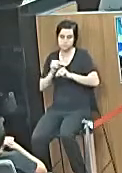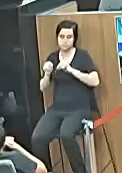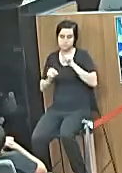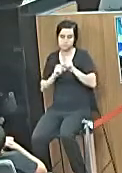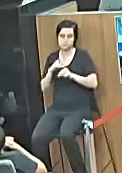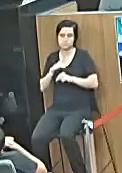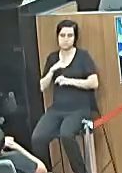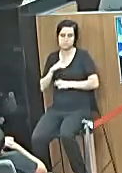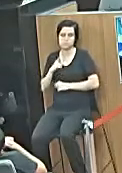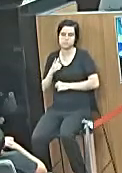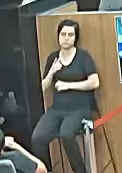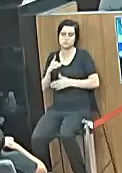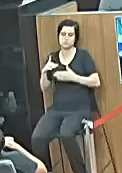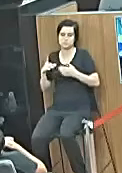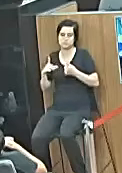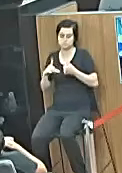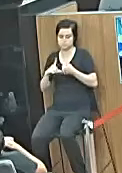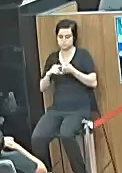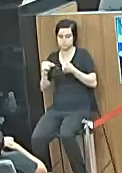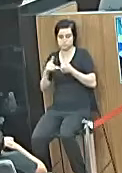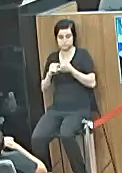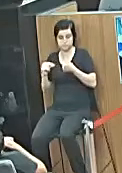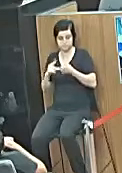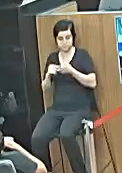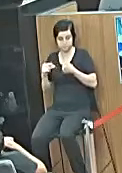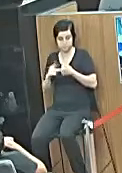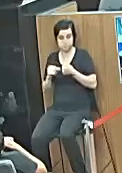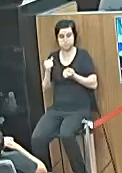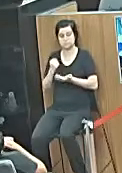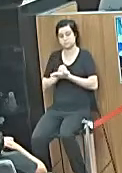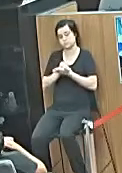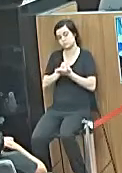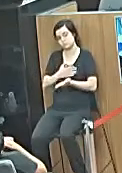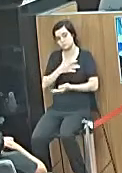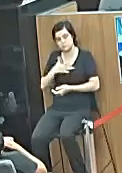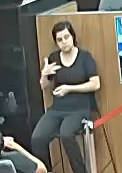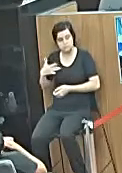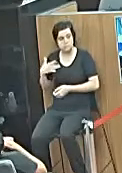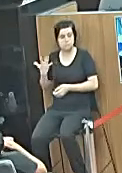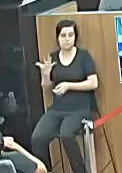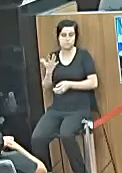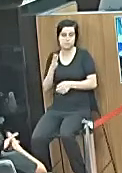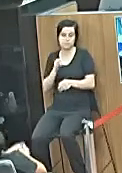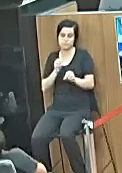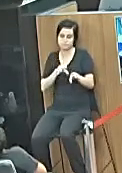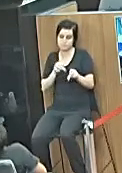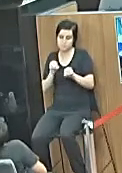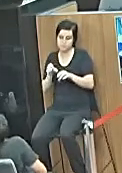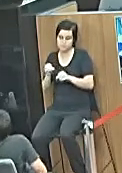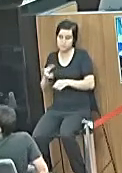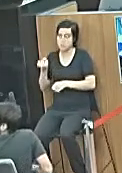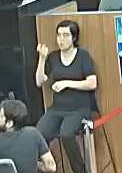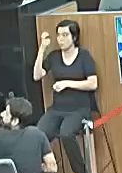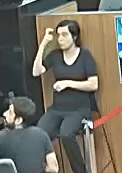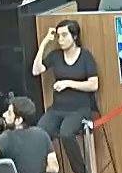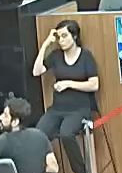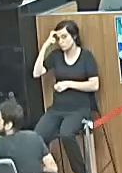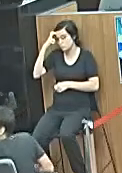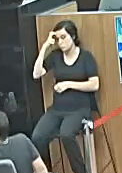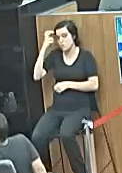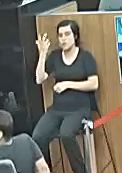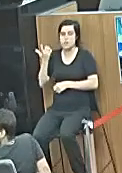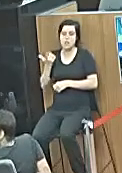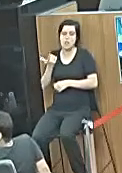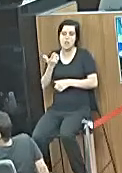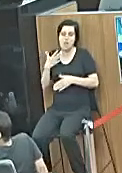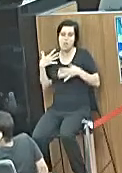sinase que é o acesso à educação à saúde a profissionalização à cultura ao lazer ao esporte